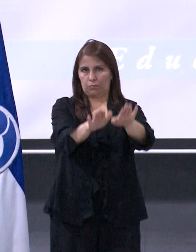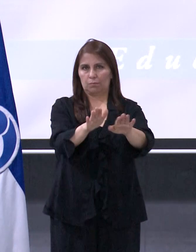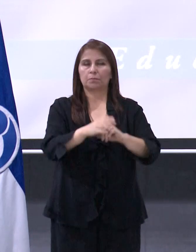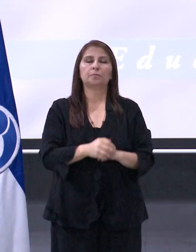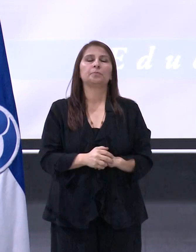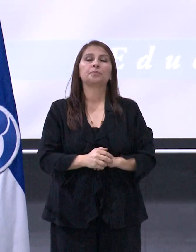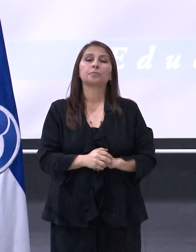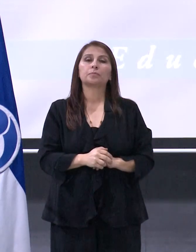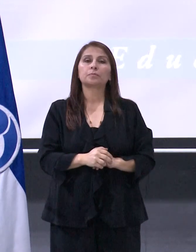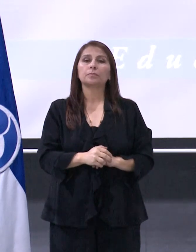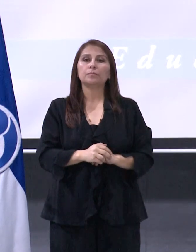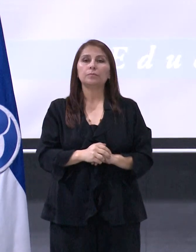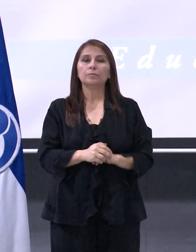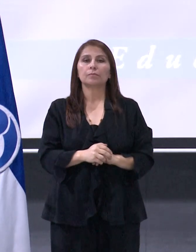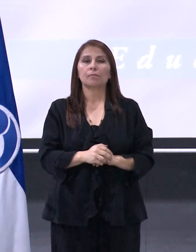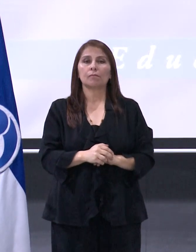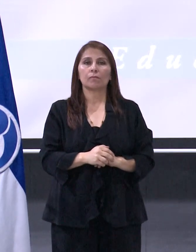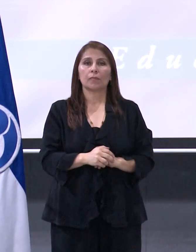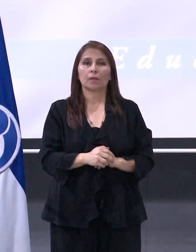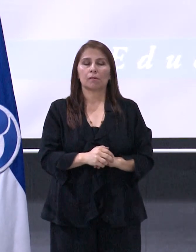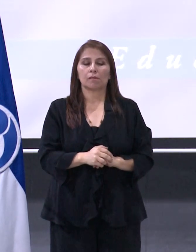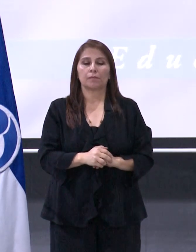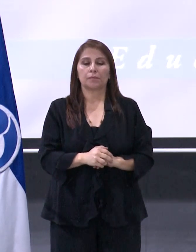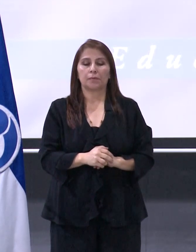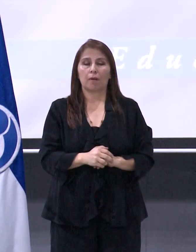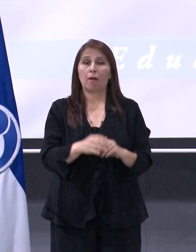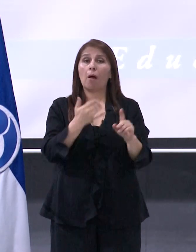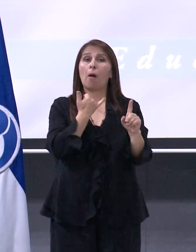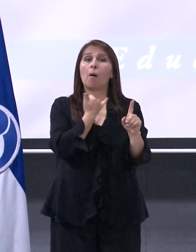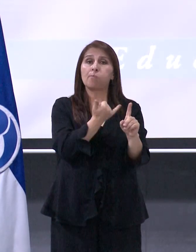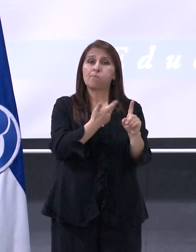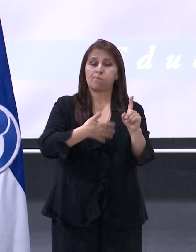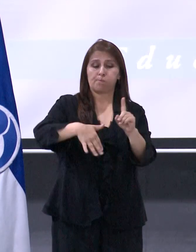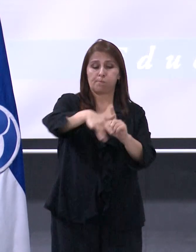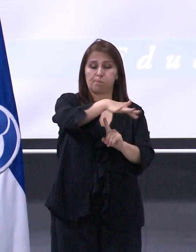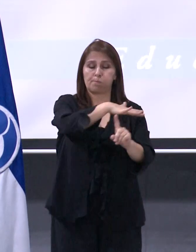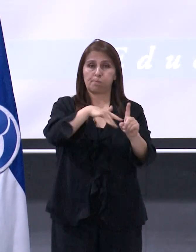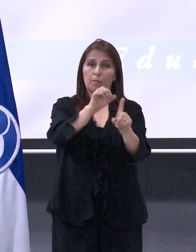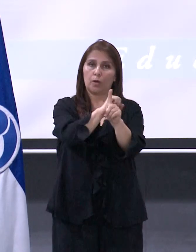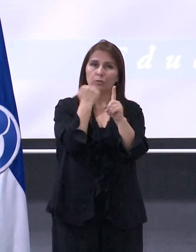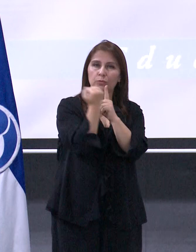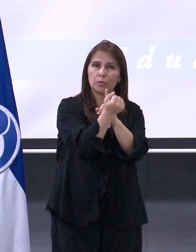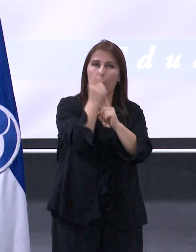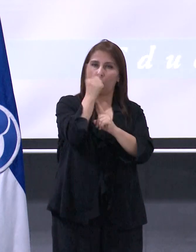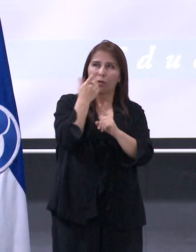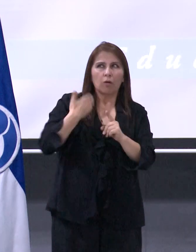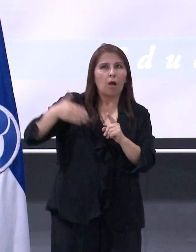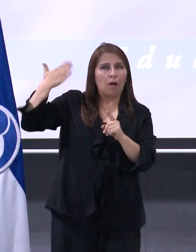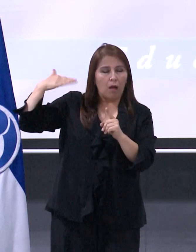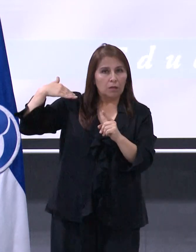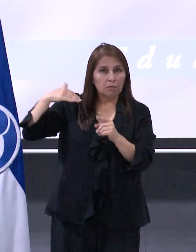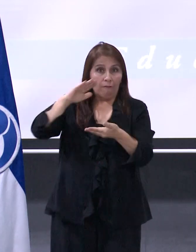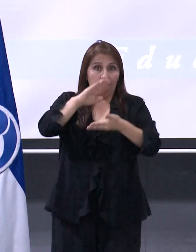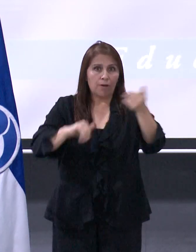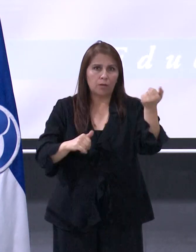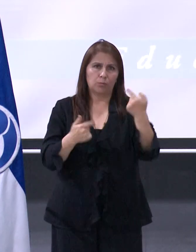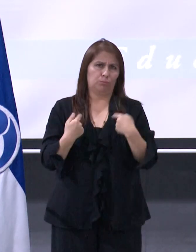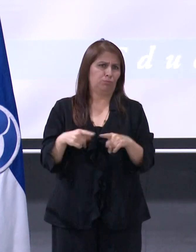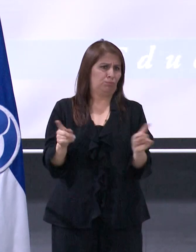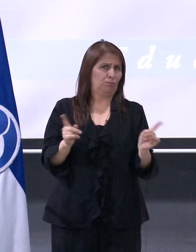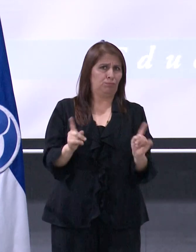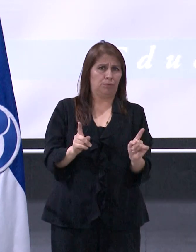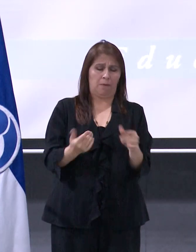hay un digamos todo un contexto social y político en esa época no fue fácil e iniciar